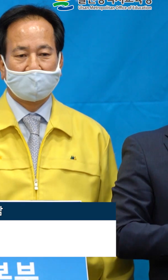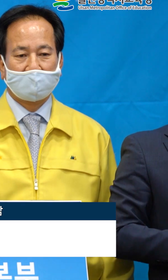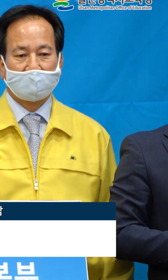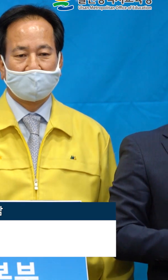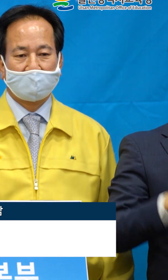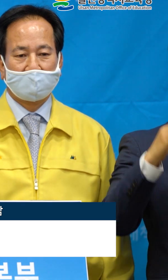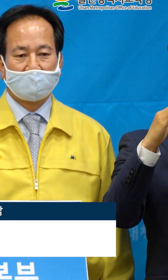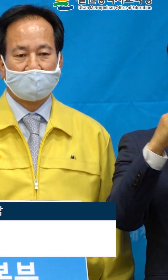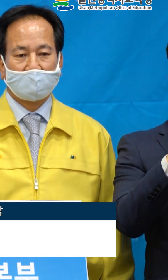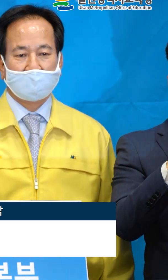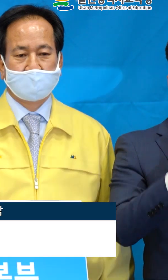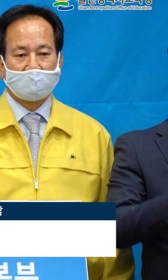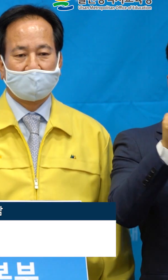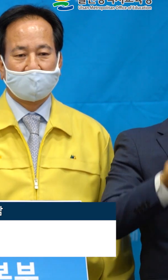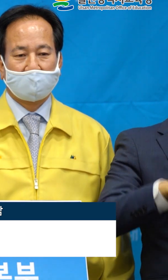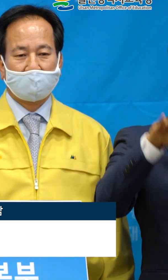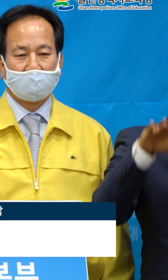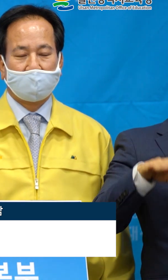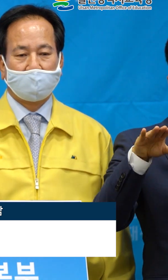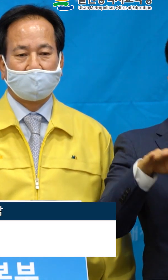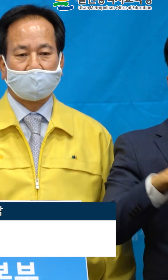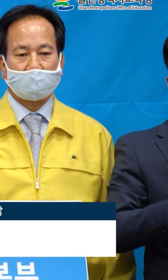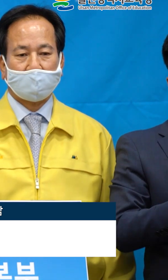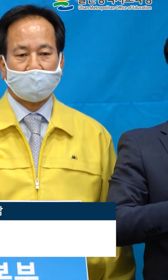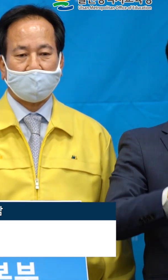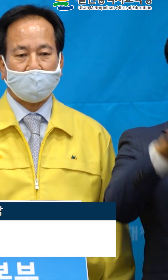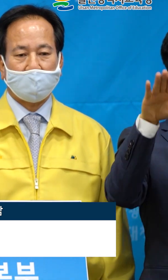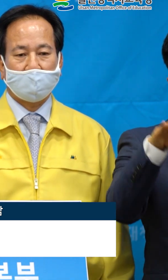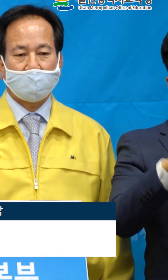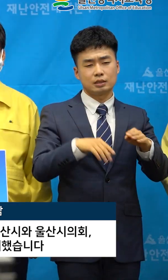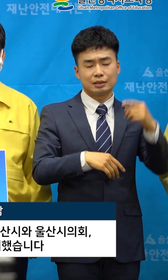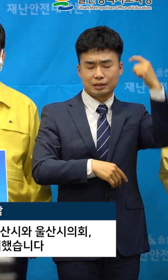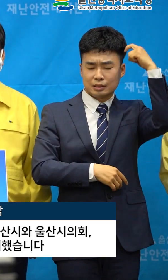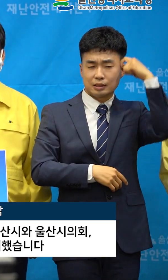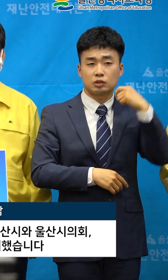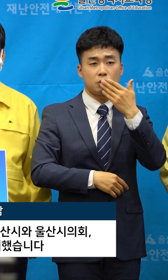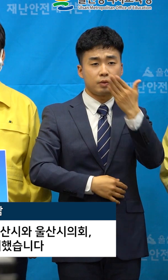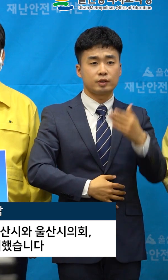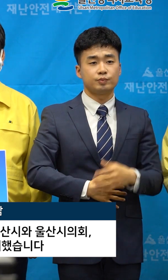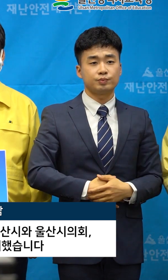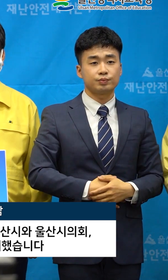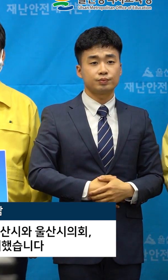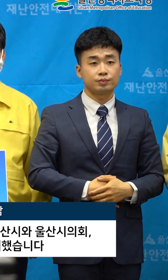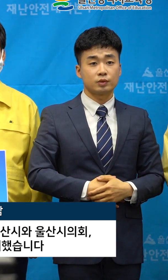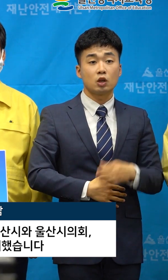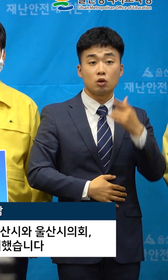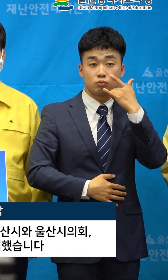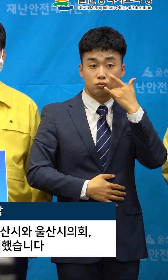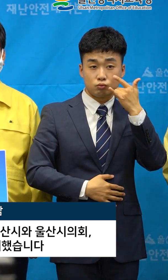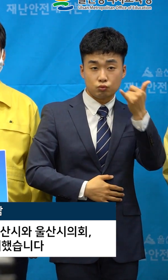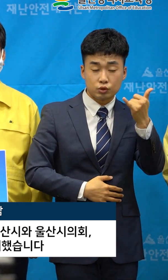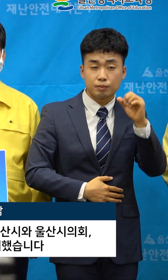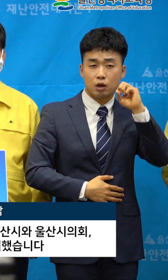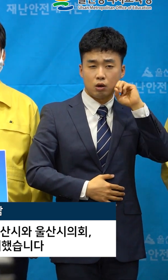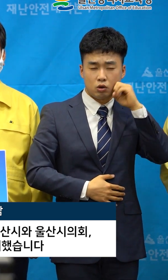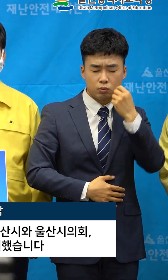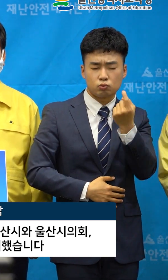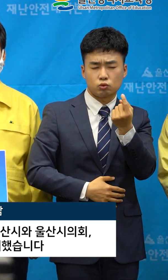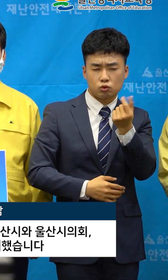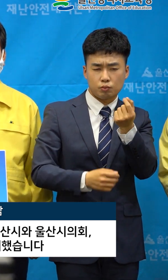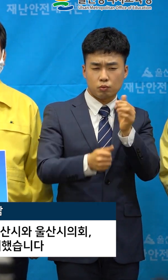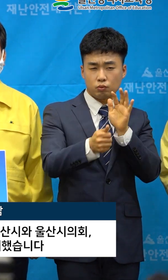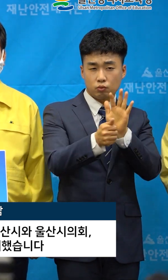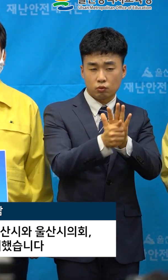따라 또 다른 교육 불평등을 불러올 수 있습니다. 이러한 학부모님들의 어려움을